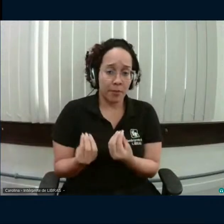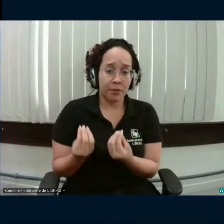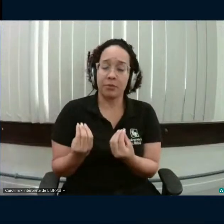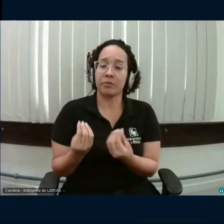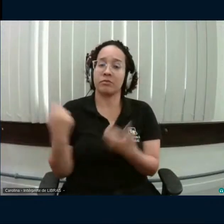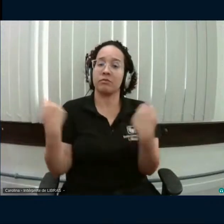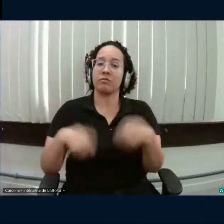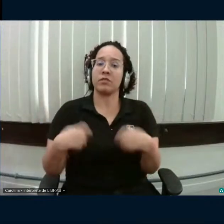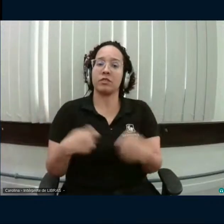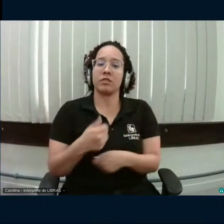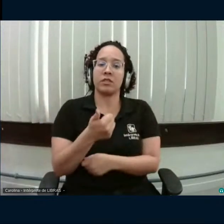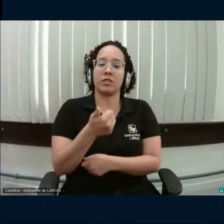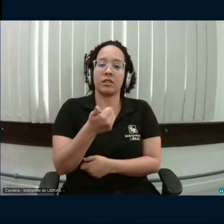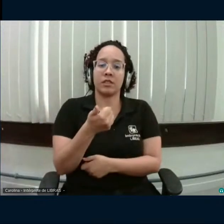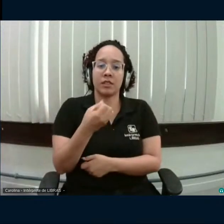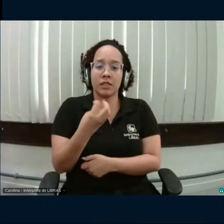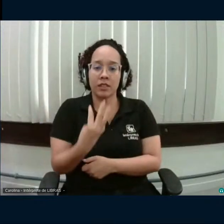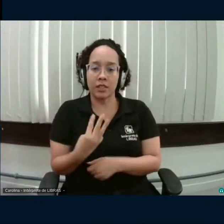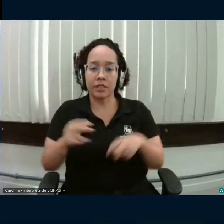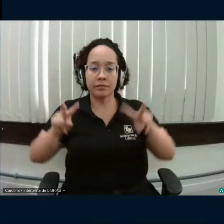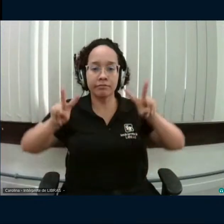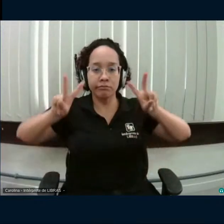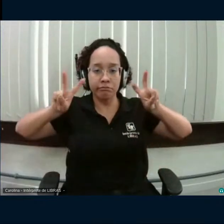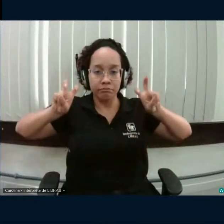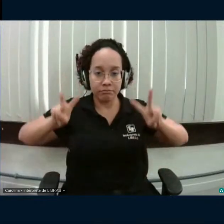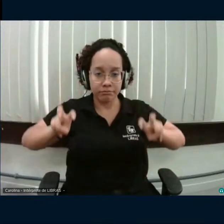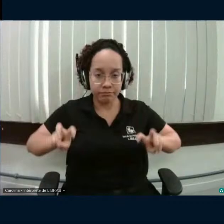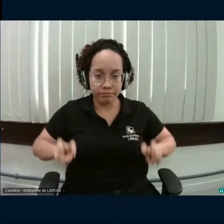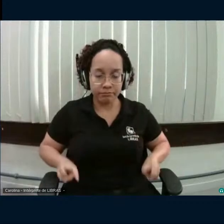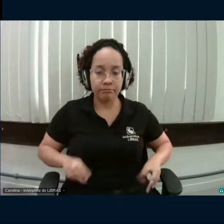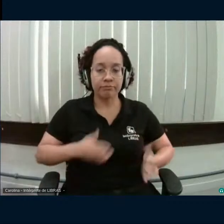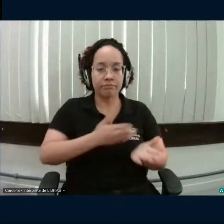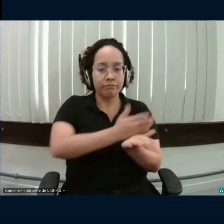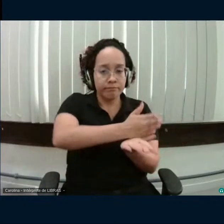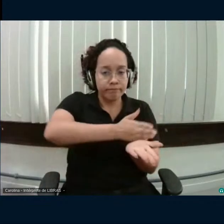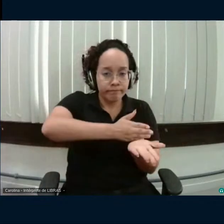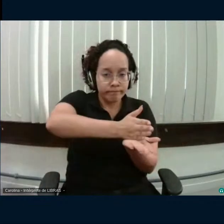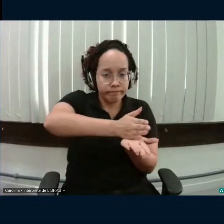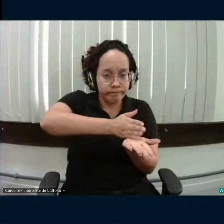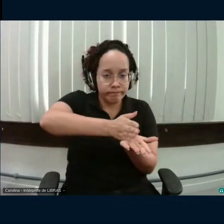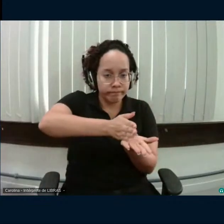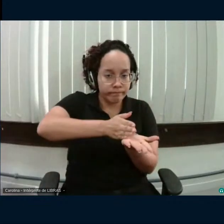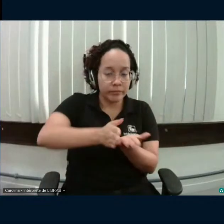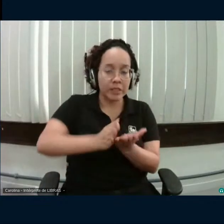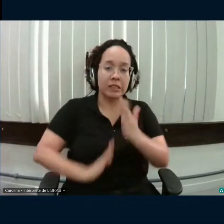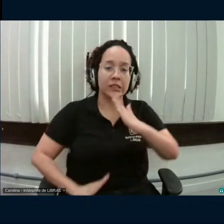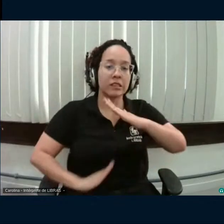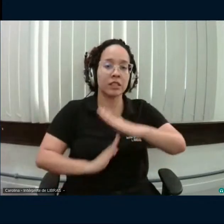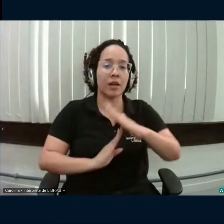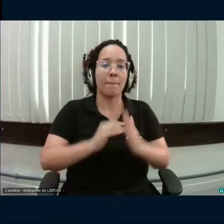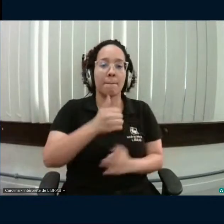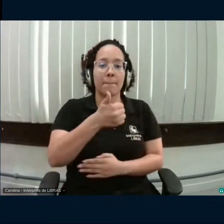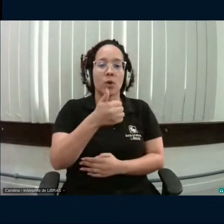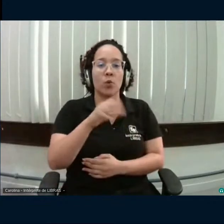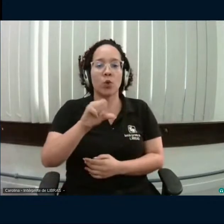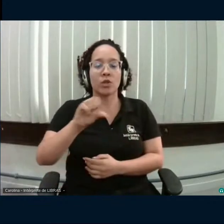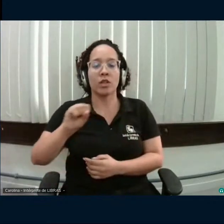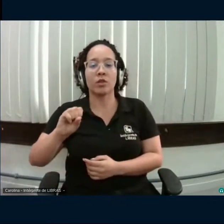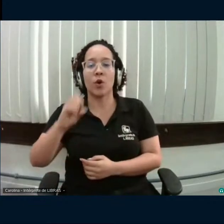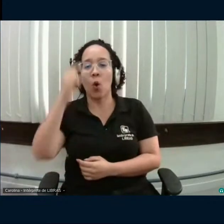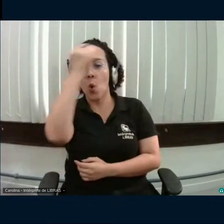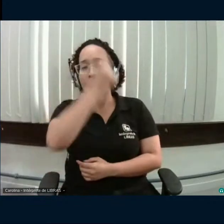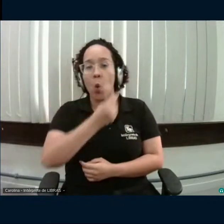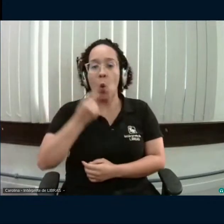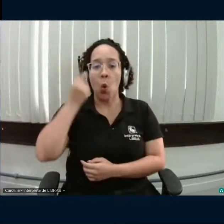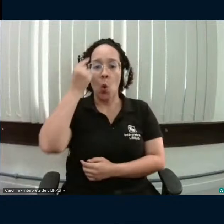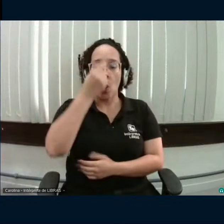E aí se cria os itinerários, junto com a ideia de ter o máximo de 1.800 horas de formação científica básica, se